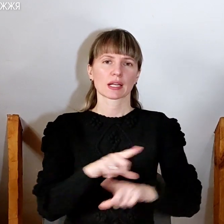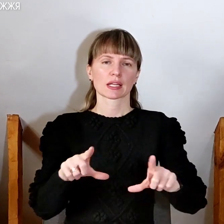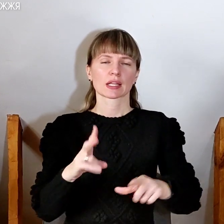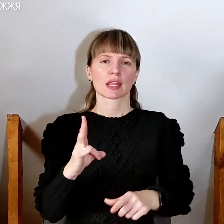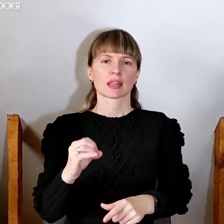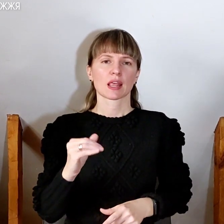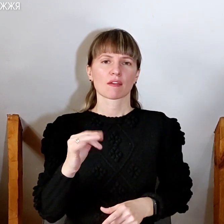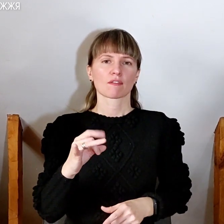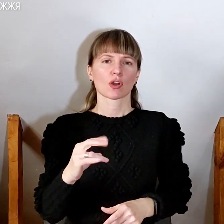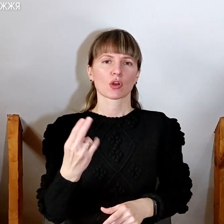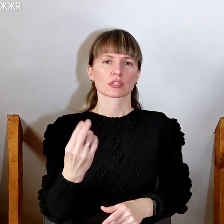готова завжди підставити плече